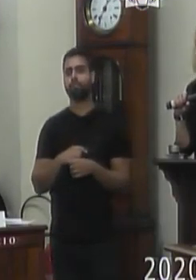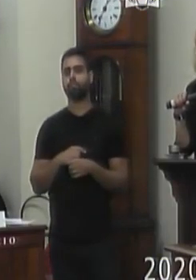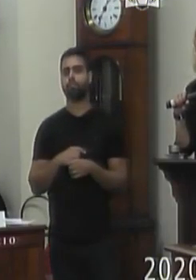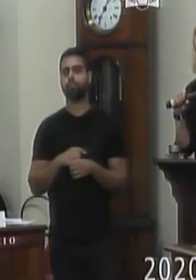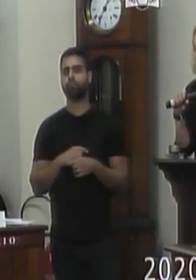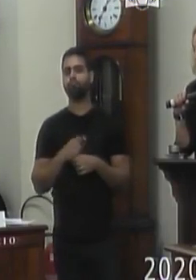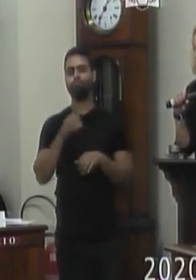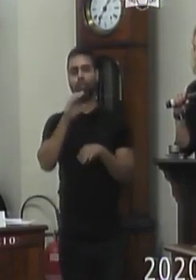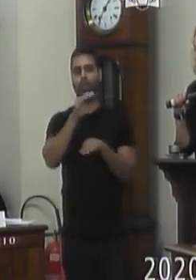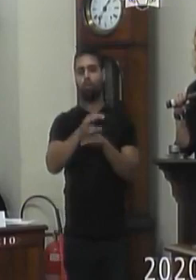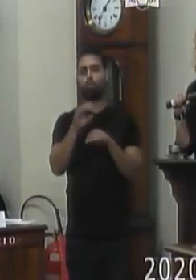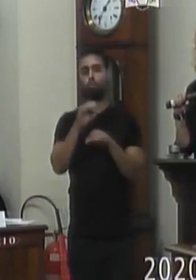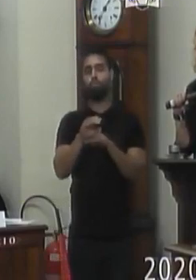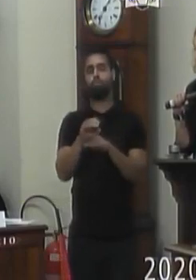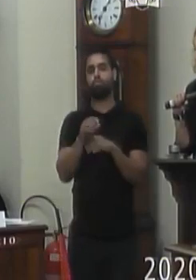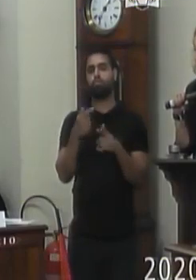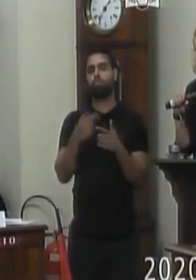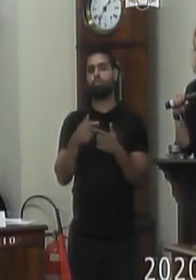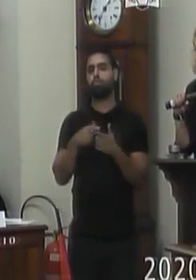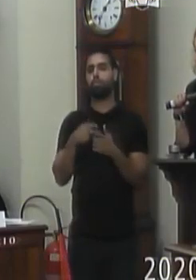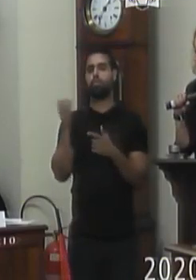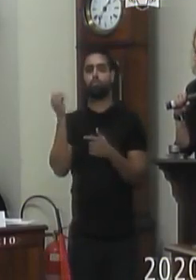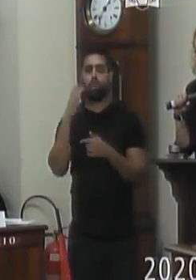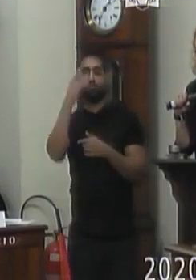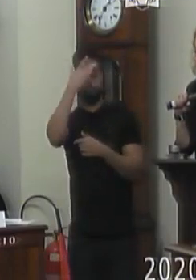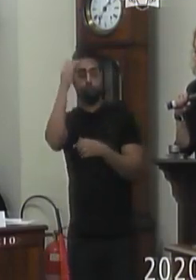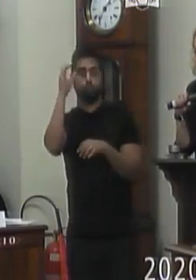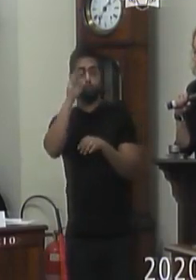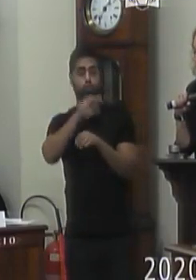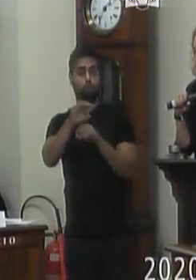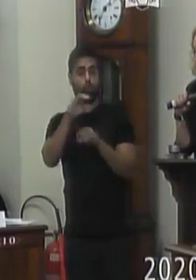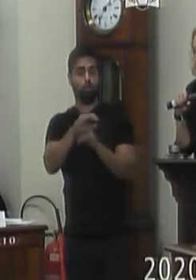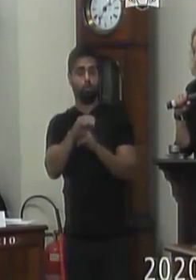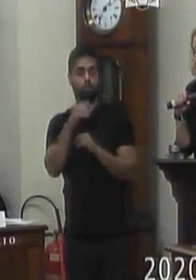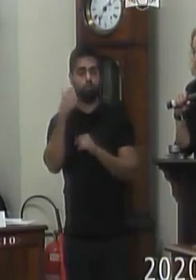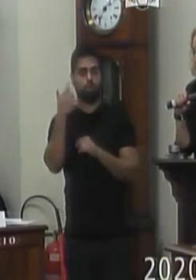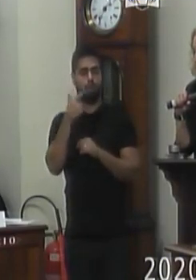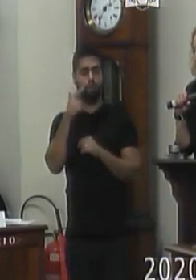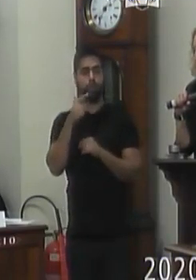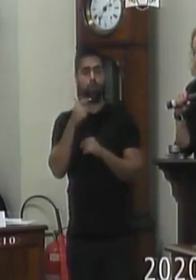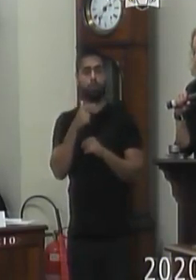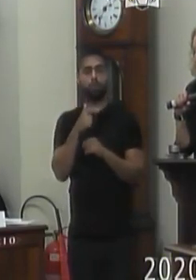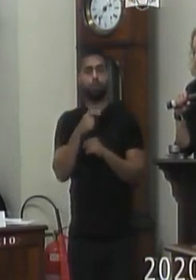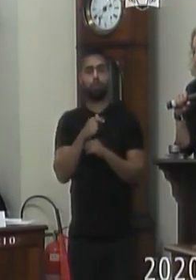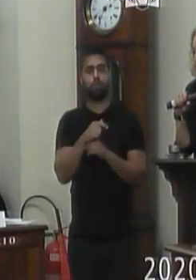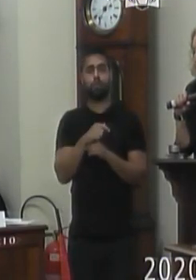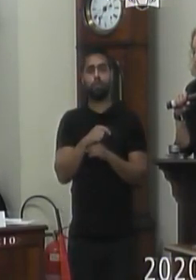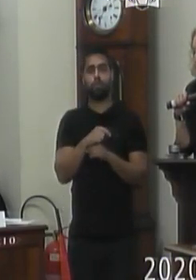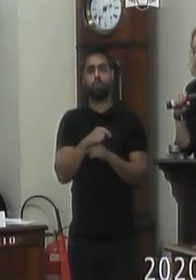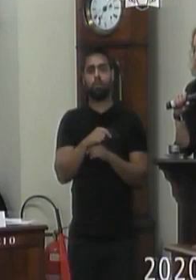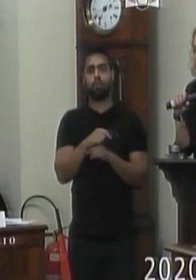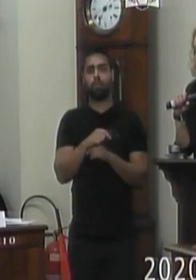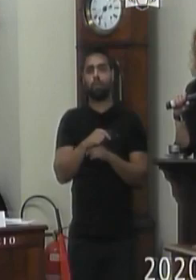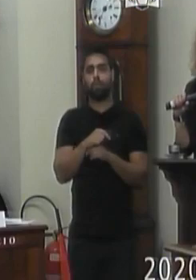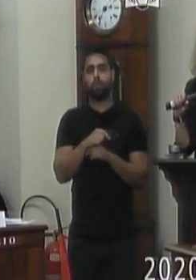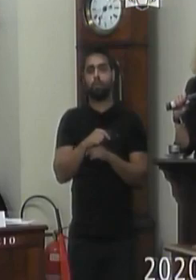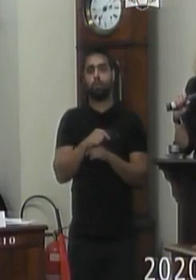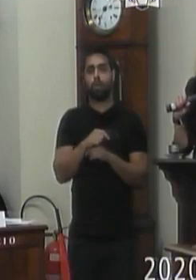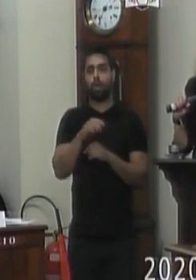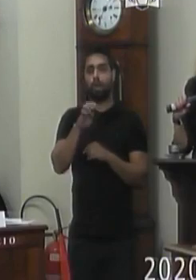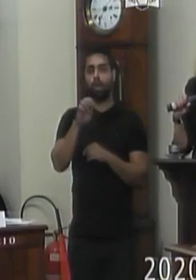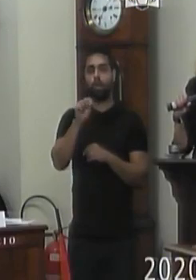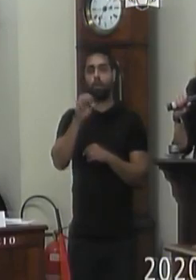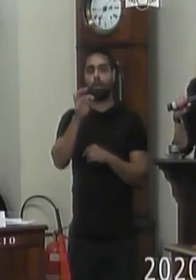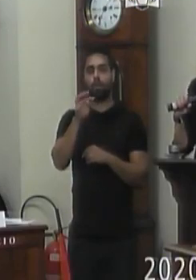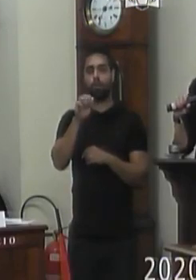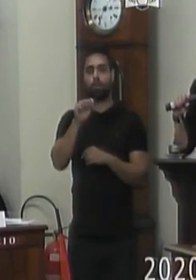o concurso público, até porque os novos concursados não terão a estabilidade que os atuais têm. Então, isso é uma